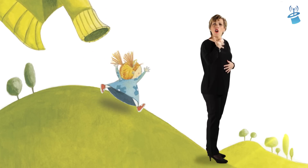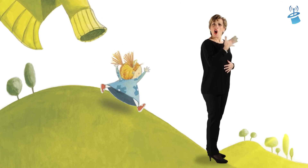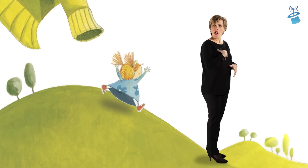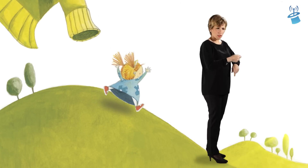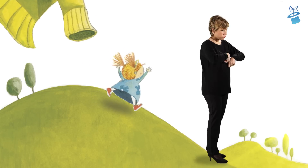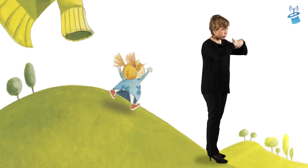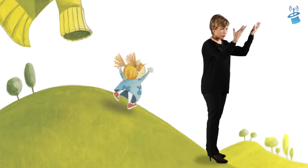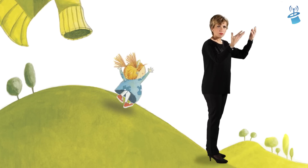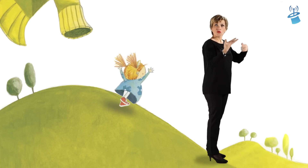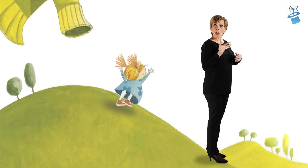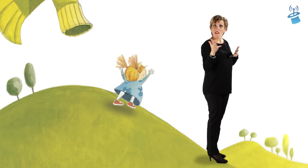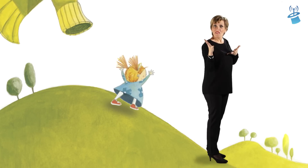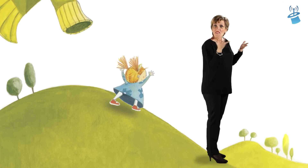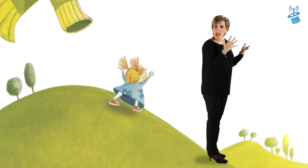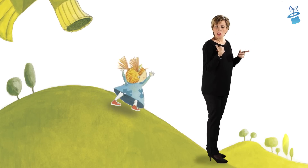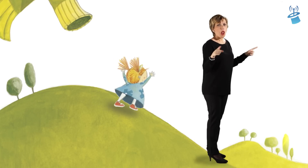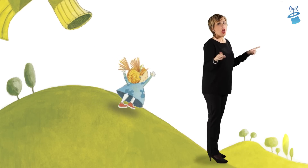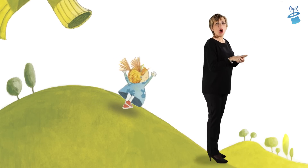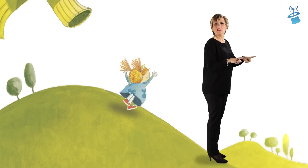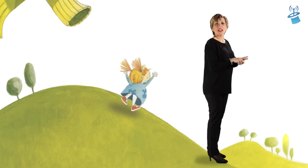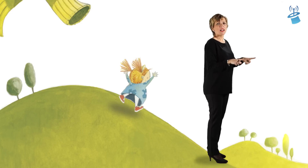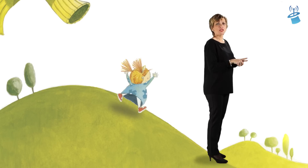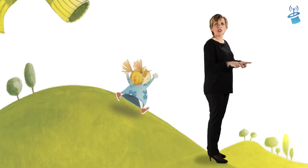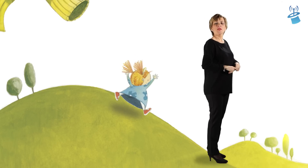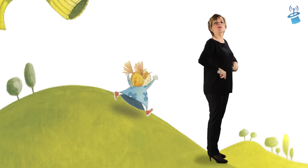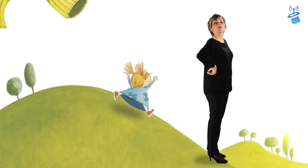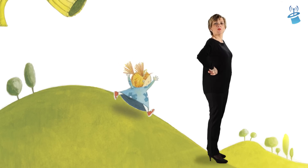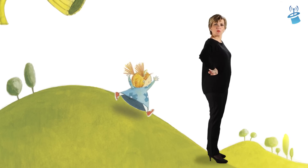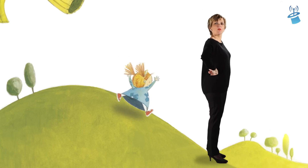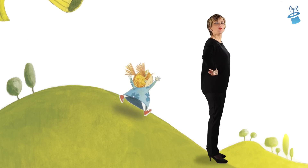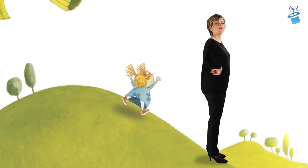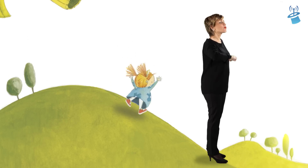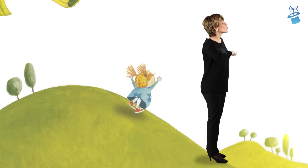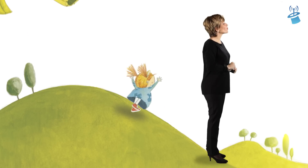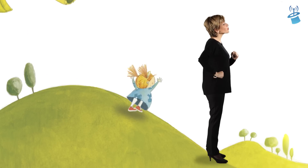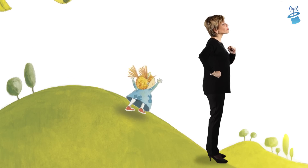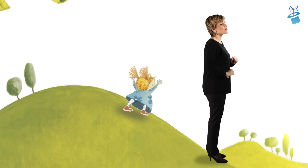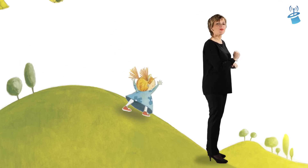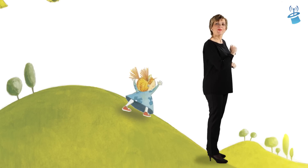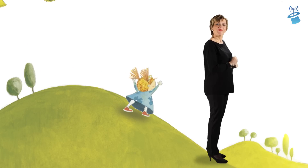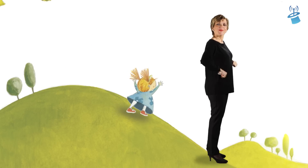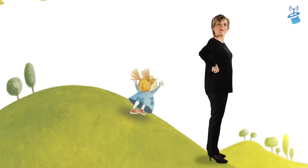Quando avrò caldo, mi toglierò il golfino anche se c'è il vento.